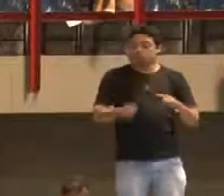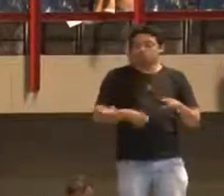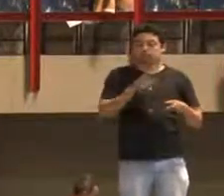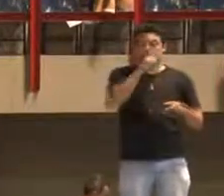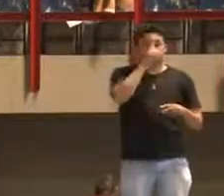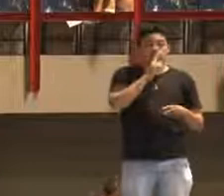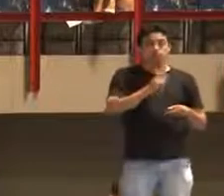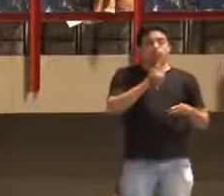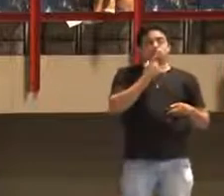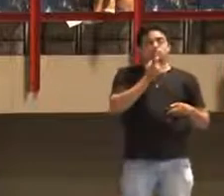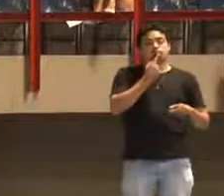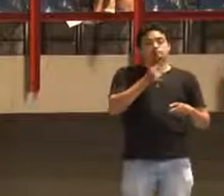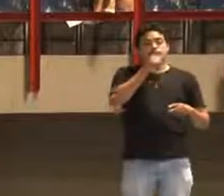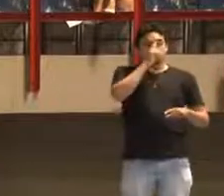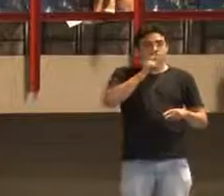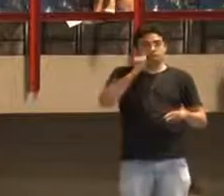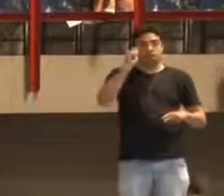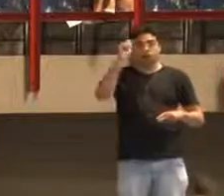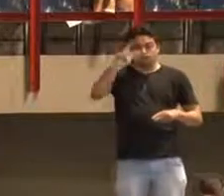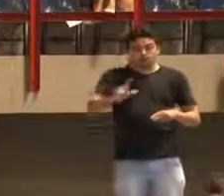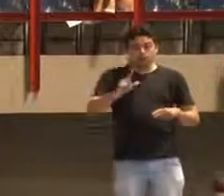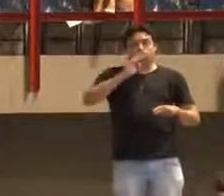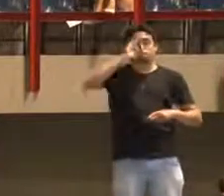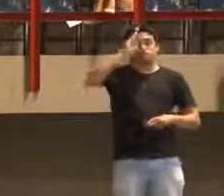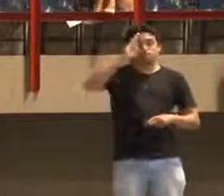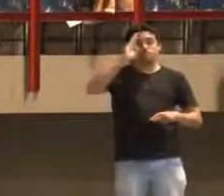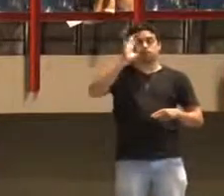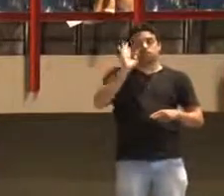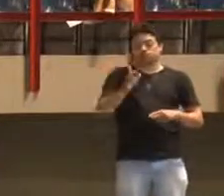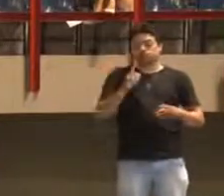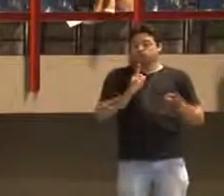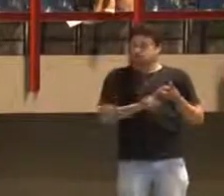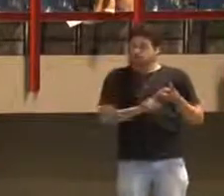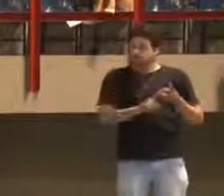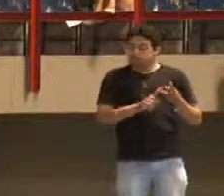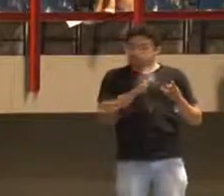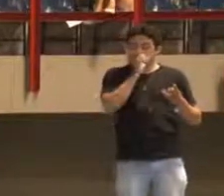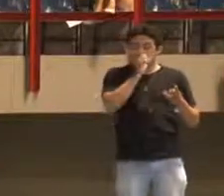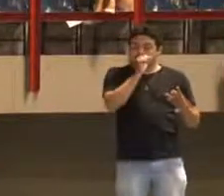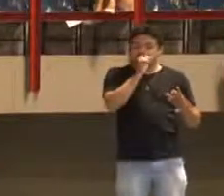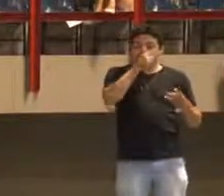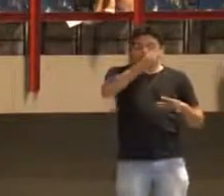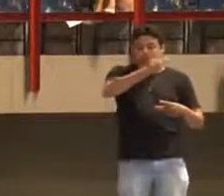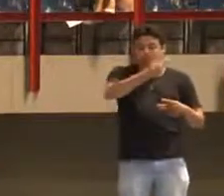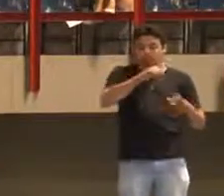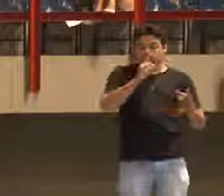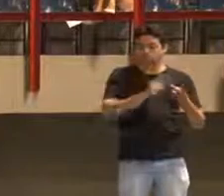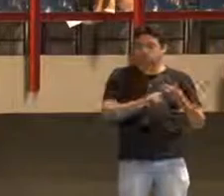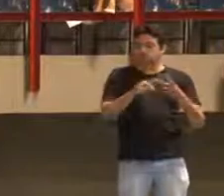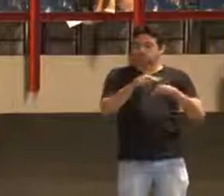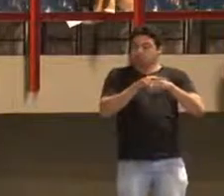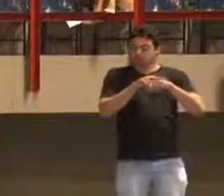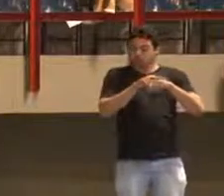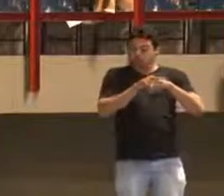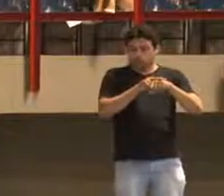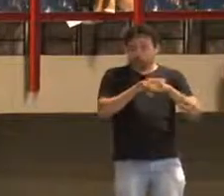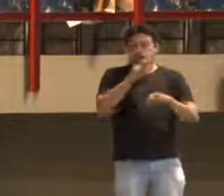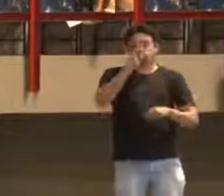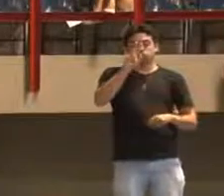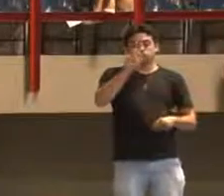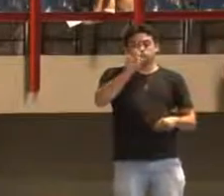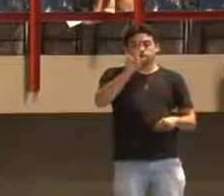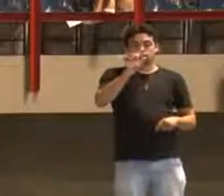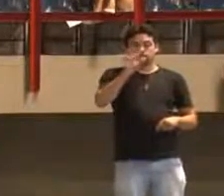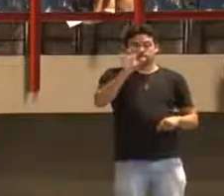são as cores primárias. Esse laranja são essas duas juntas, é secundária. O verde e o violeta são cores